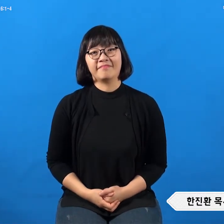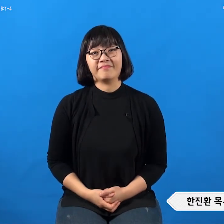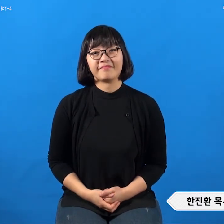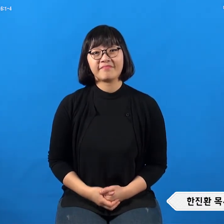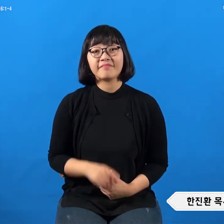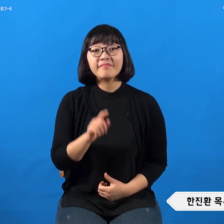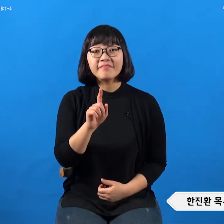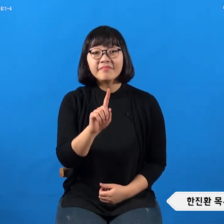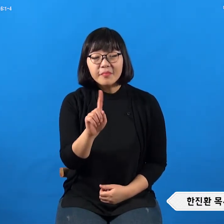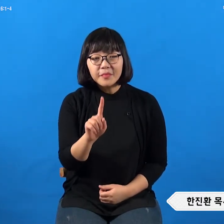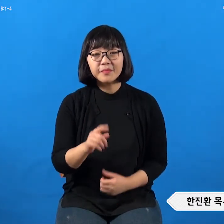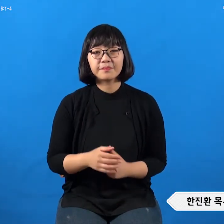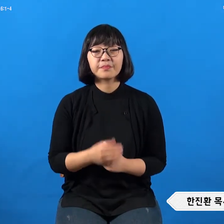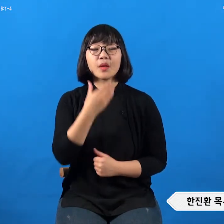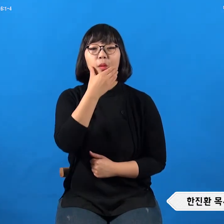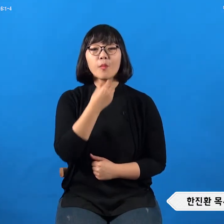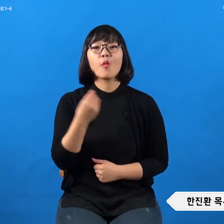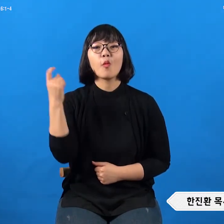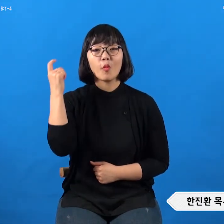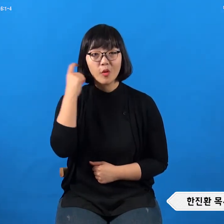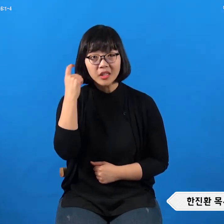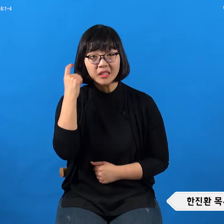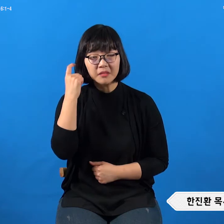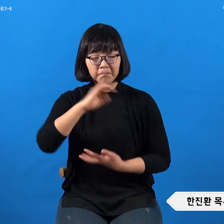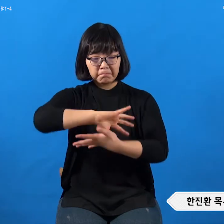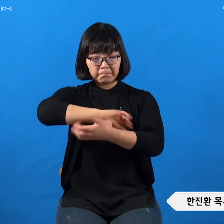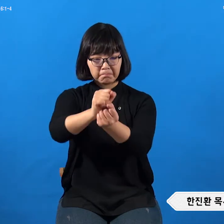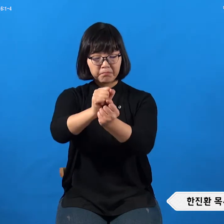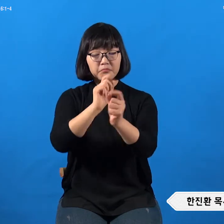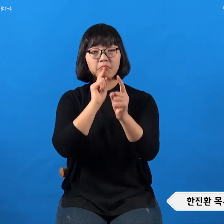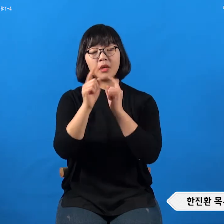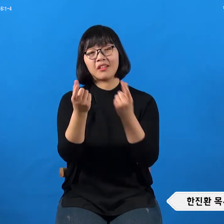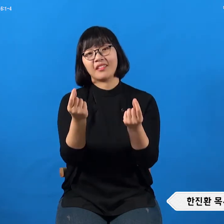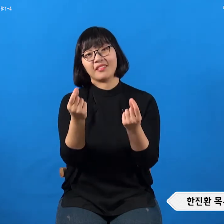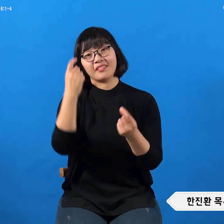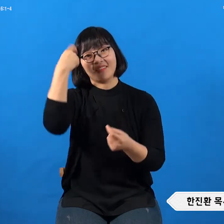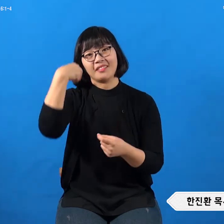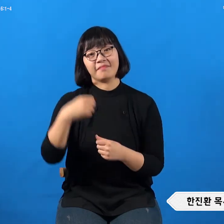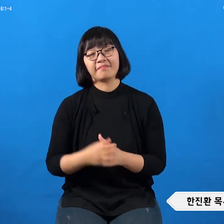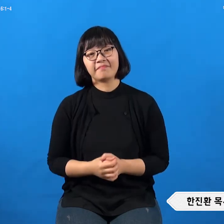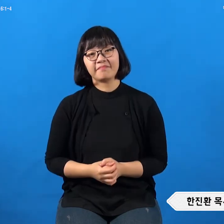하겠습니다. 그것이 이 복음을 압축한 한마디 말이죠.